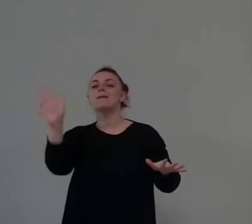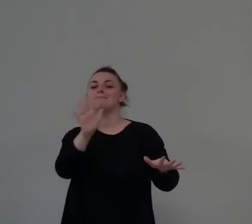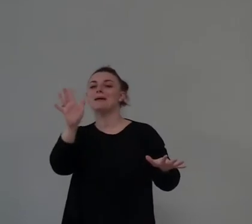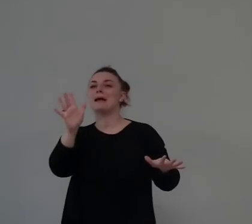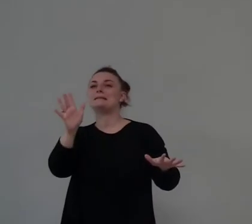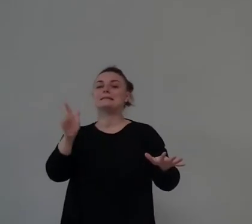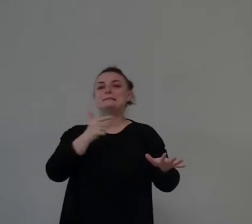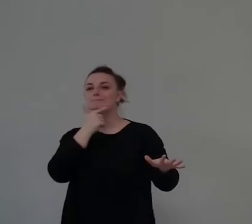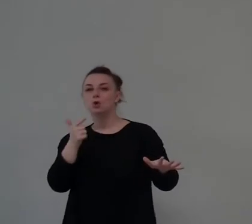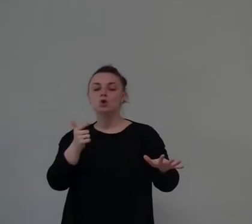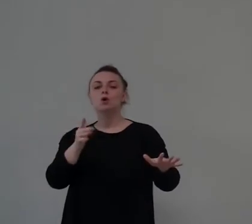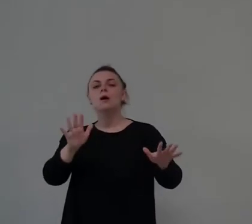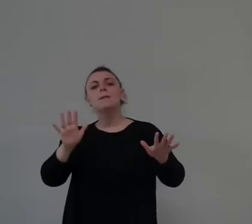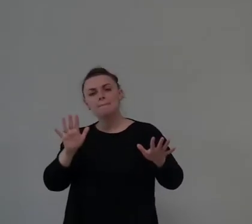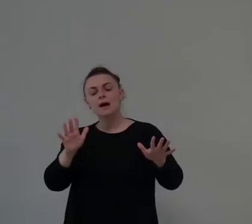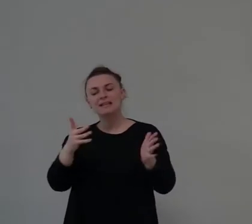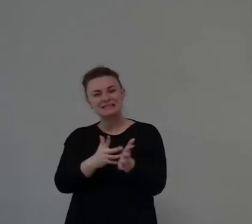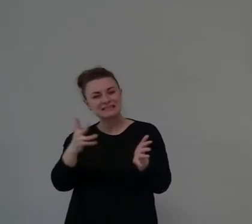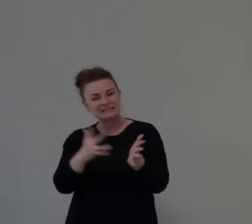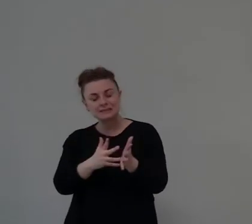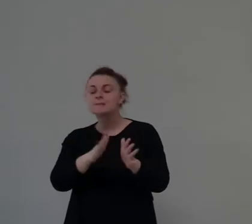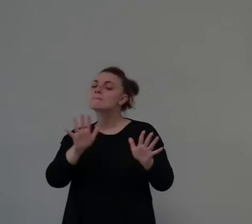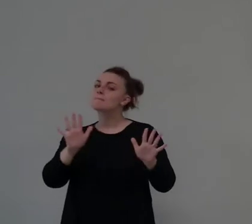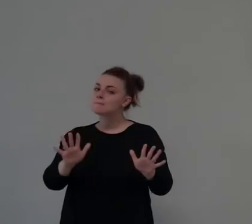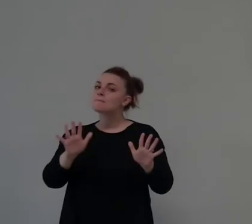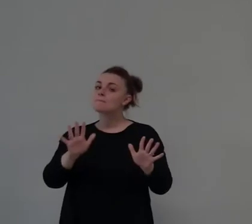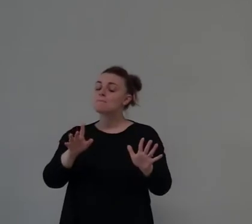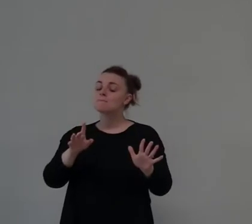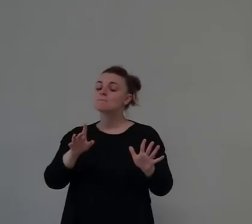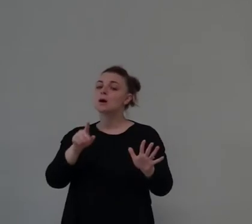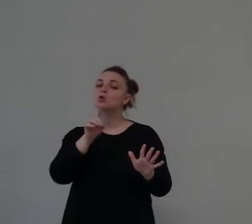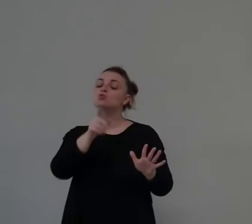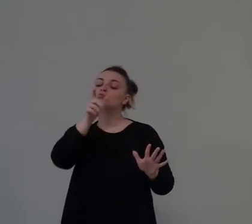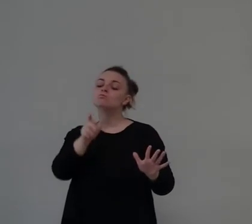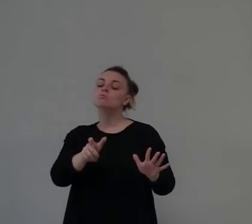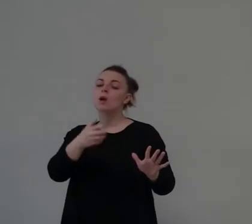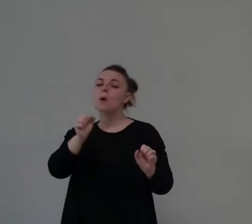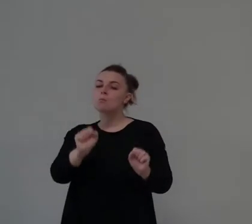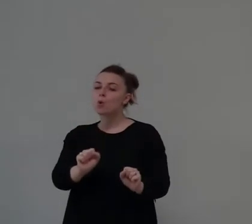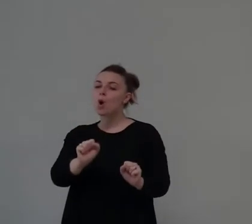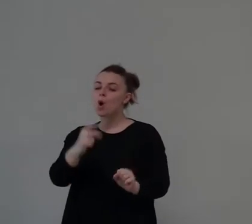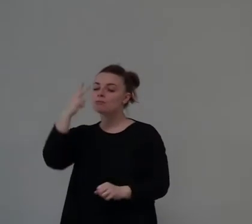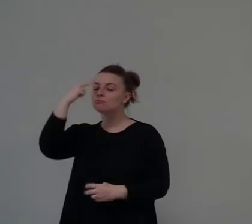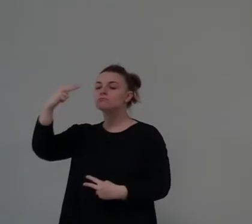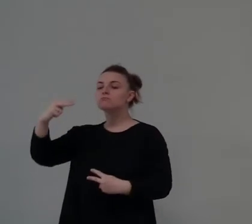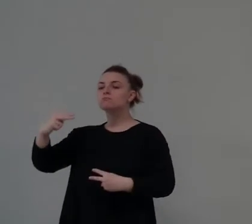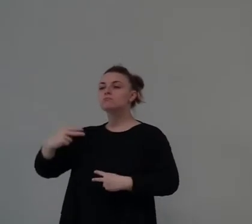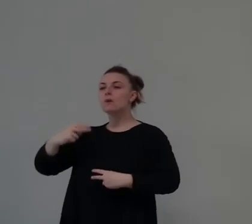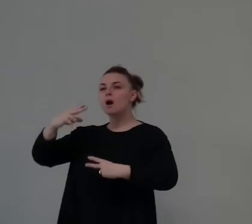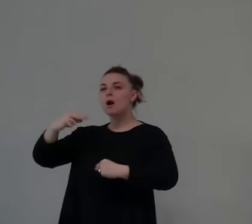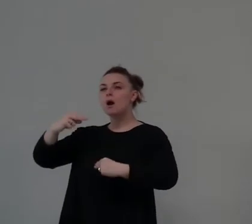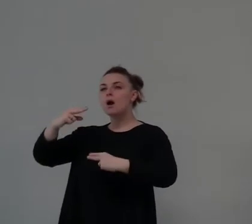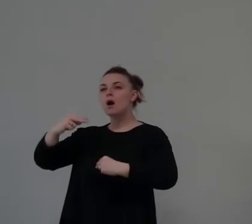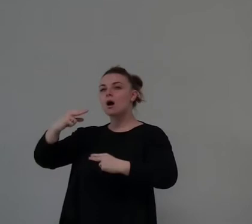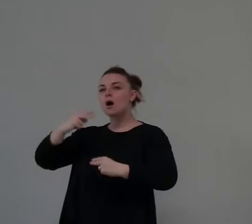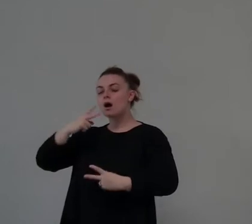stesso. Impari a conoscere te stesso. Geremia dice che il cuore è ingannevole. Ed è Dio che mette alla